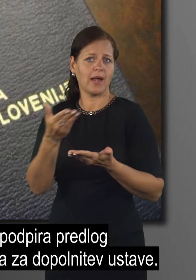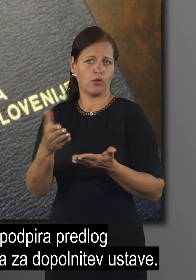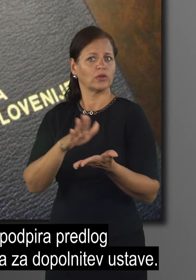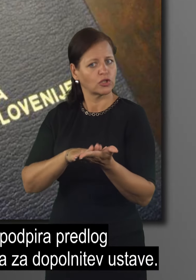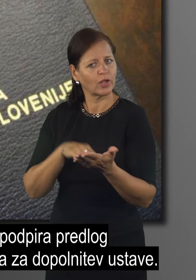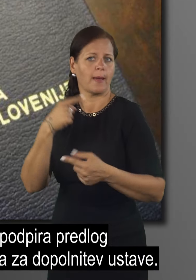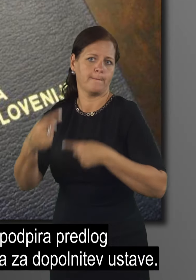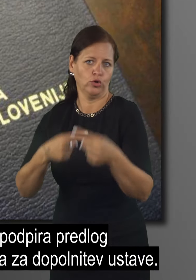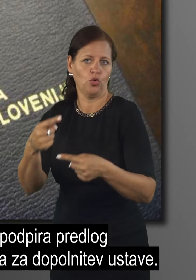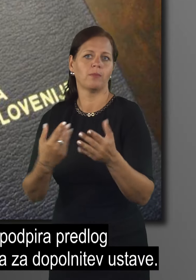dopolnitev ustave.